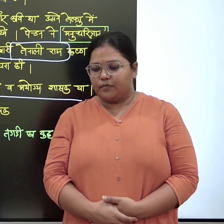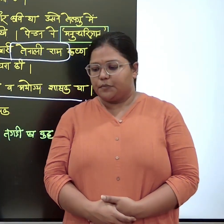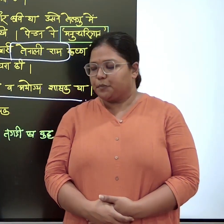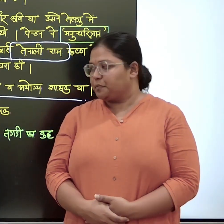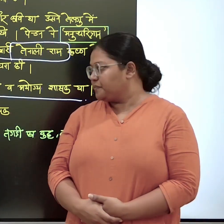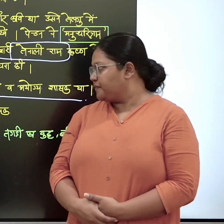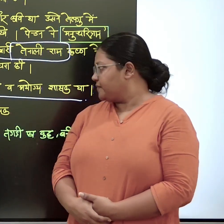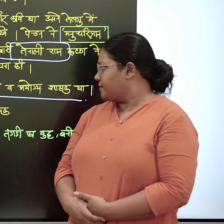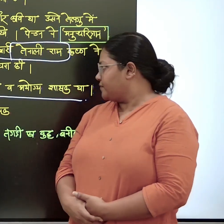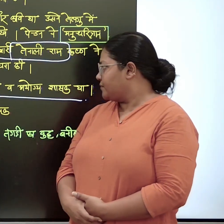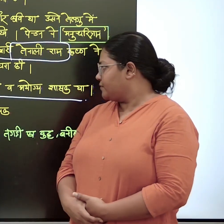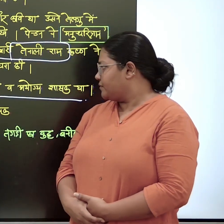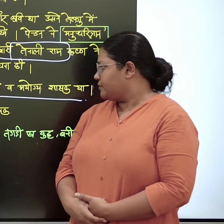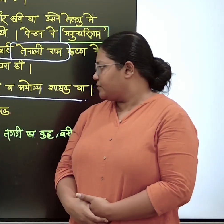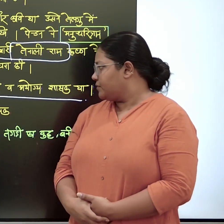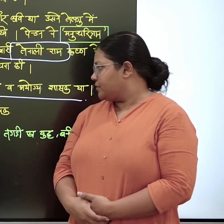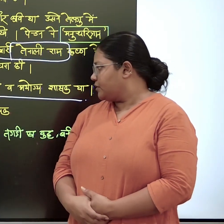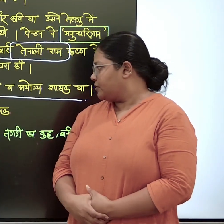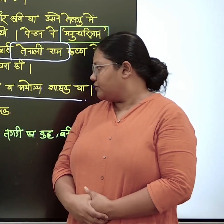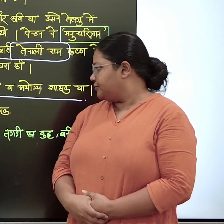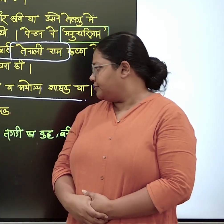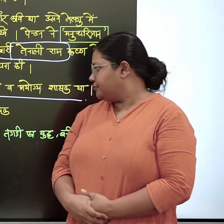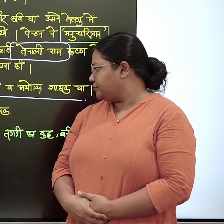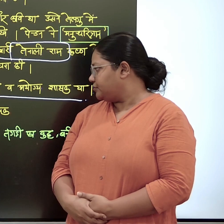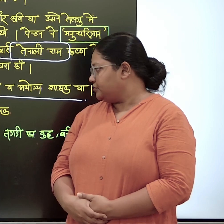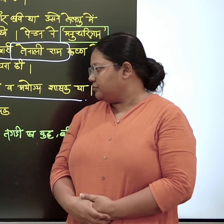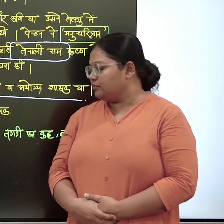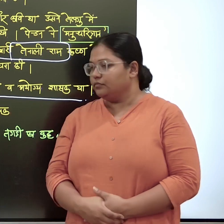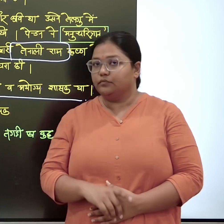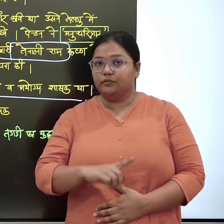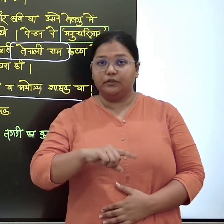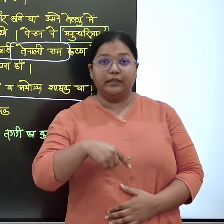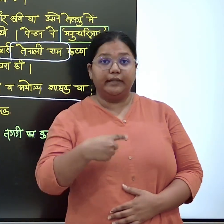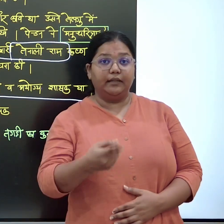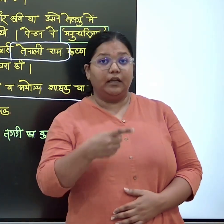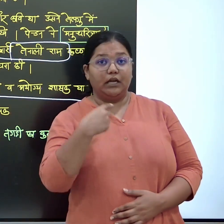अच्युत देव राय। नेक्स्ट लिखो,